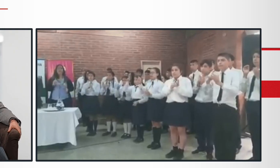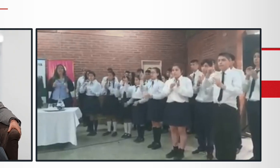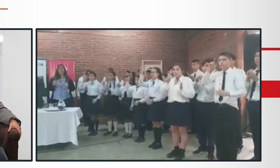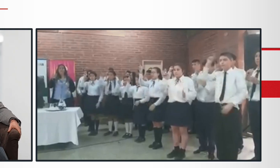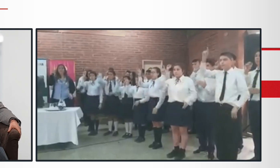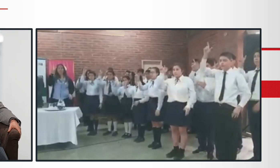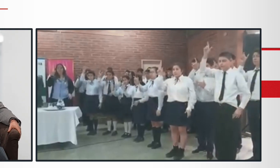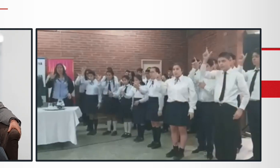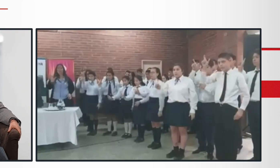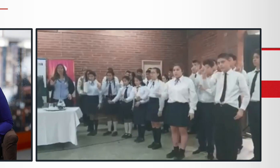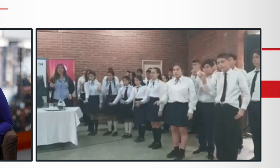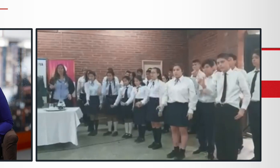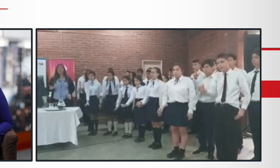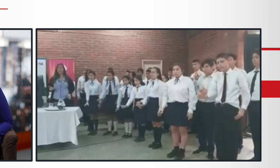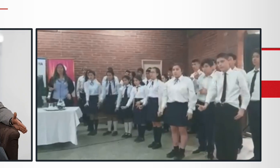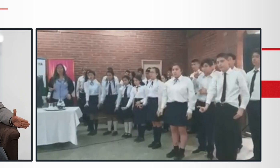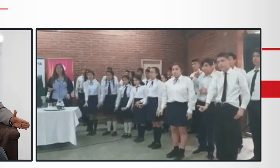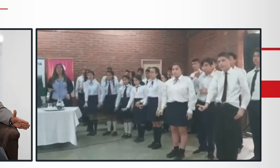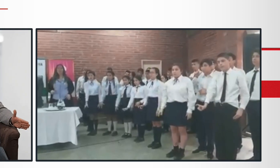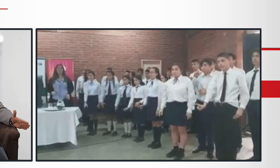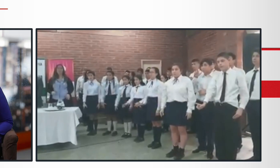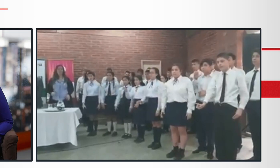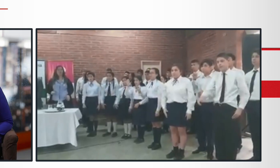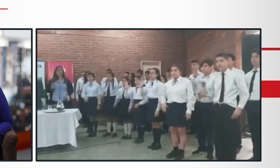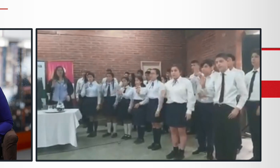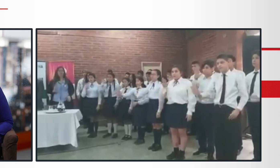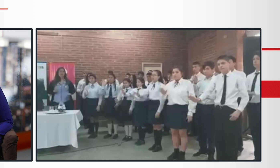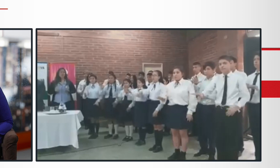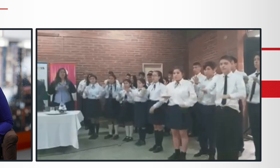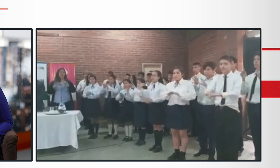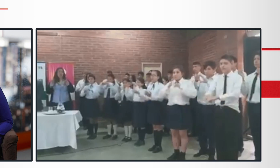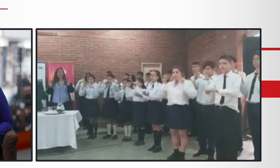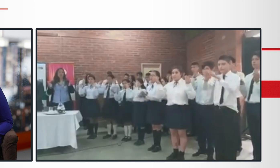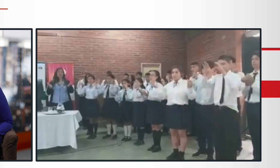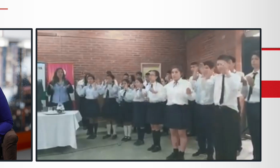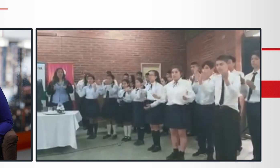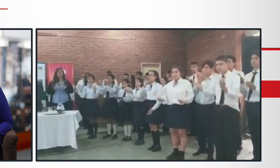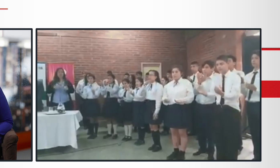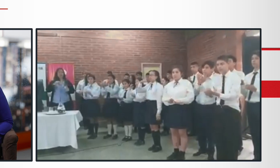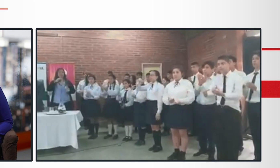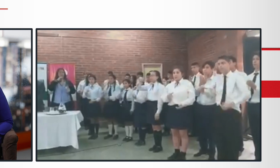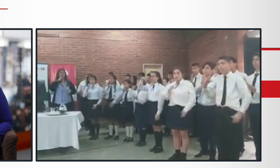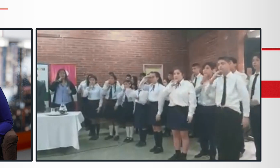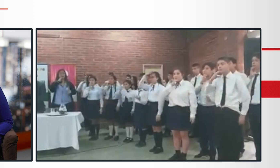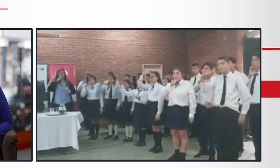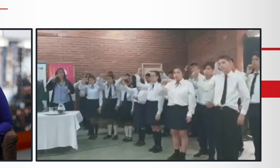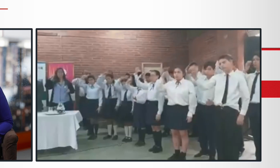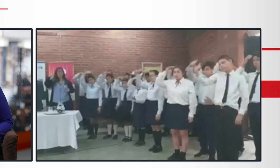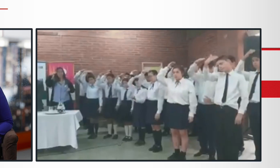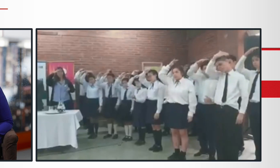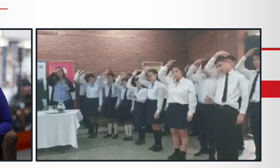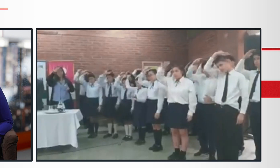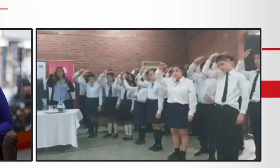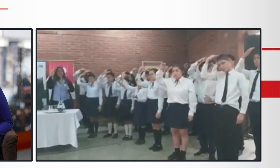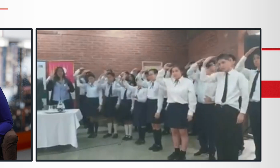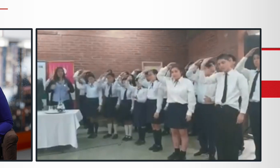correcta, así mismo. Claro, se dice persona sorda. Persona sorda. Se dice persona con discapacidad